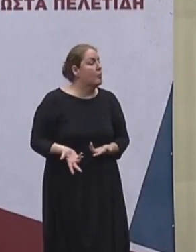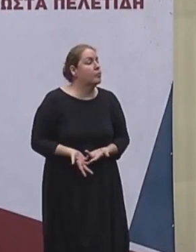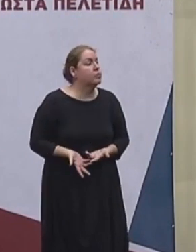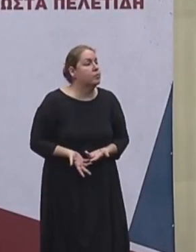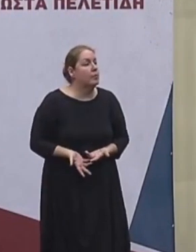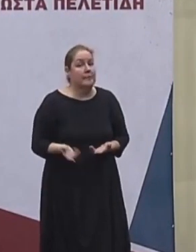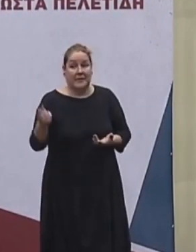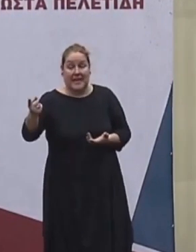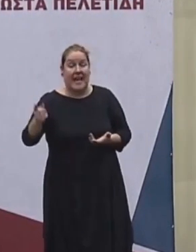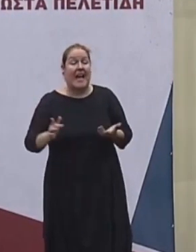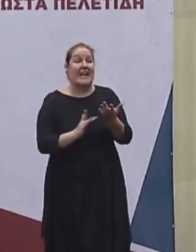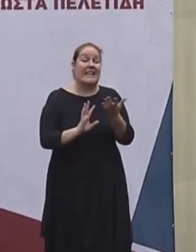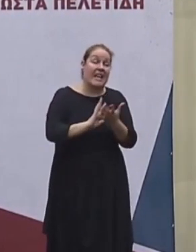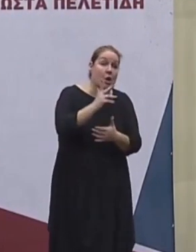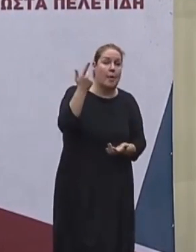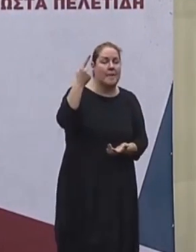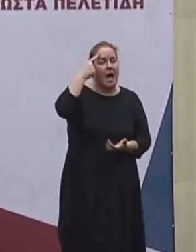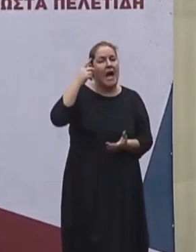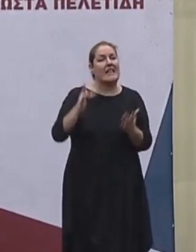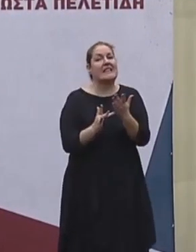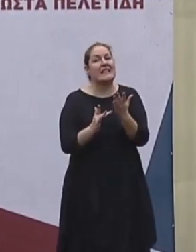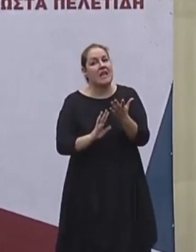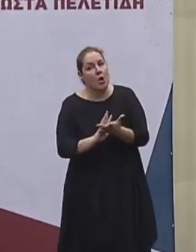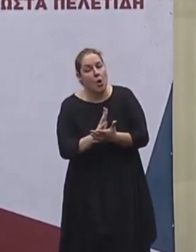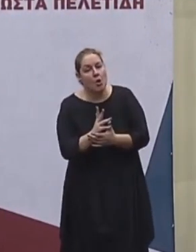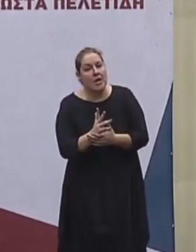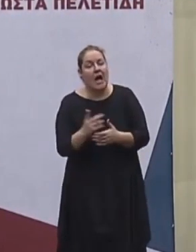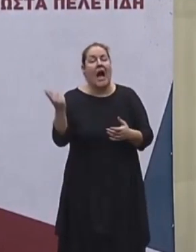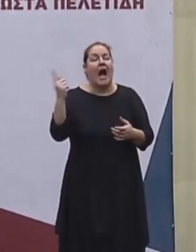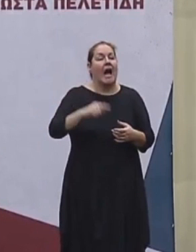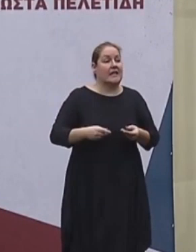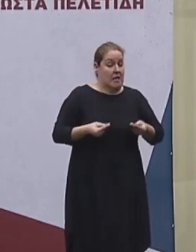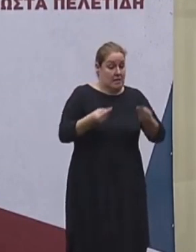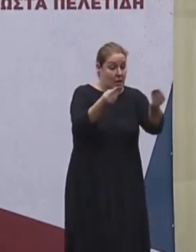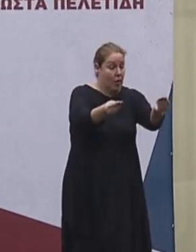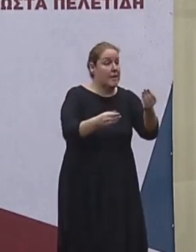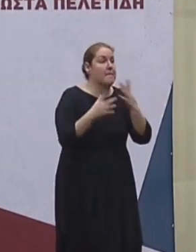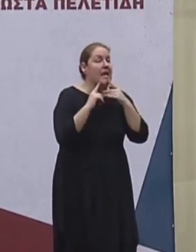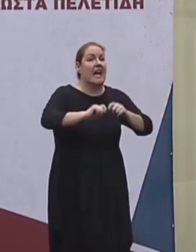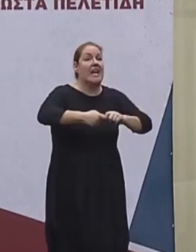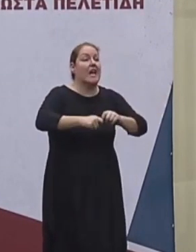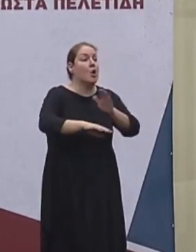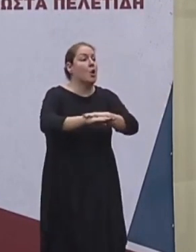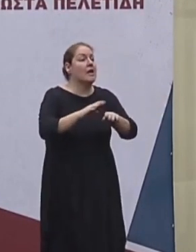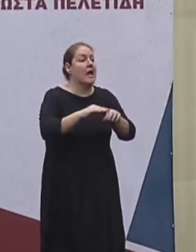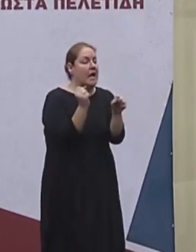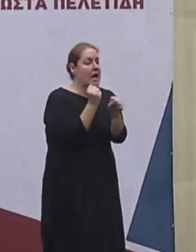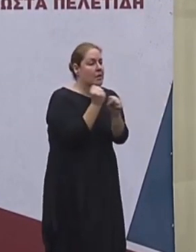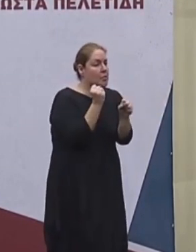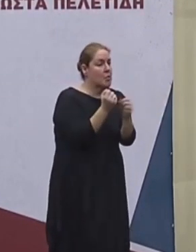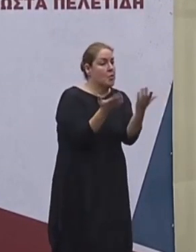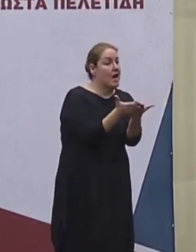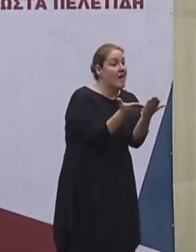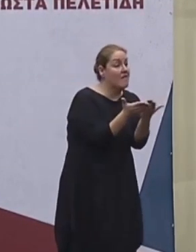εφαρμόζεται. Οι καινοτομίες και η τεχνολογία, αντί να μπουν στην υπηρεσία των εργαζομένων και να βελτιώσει τη ζωή